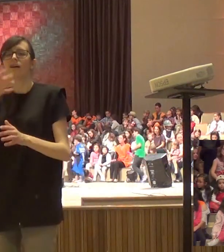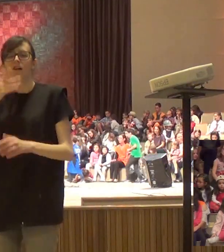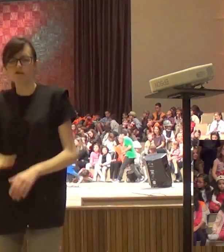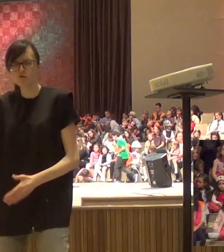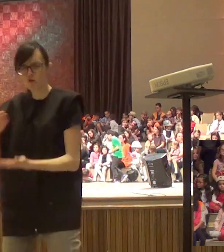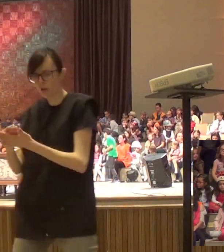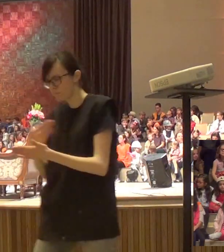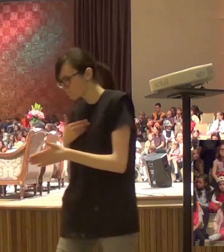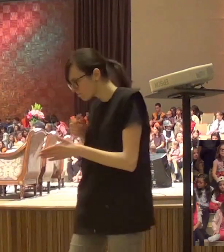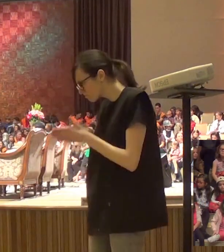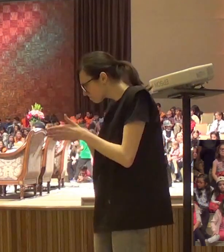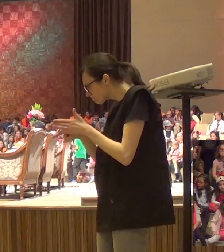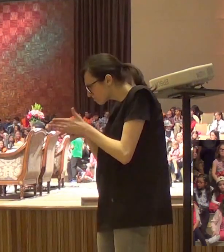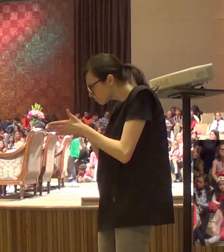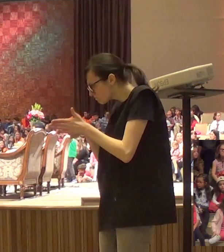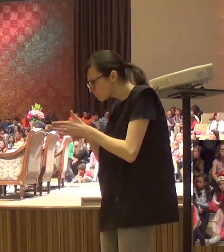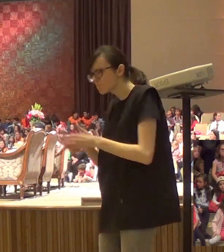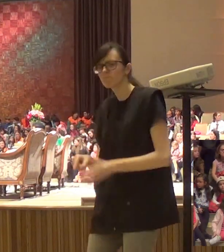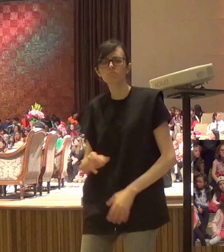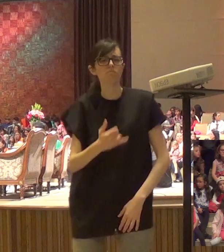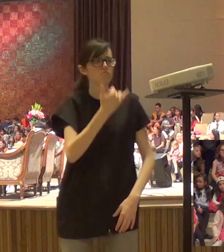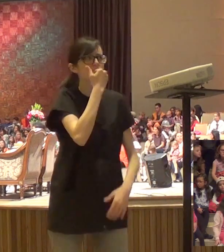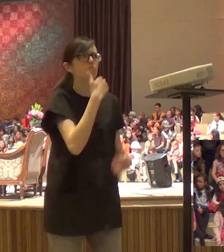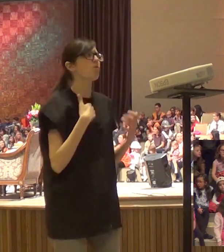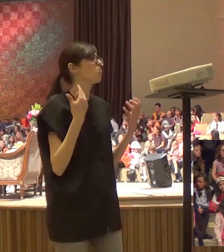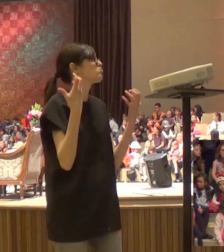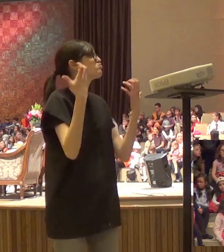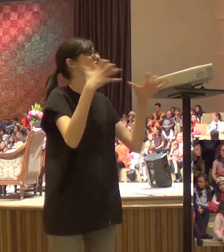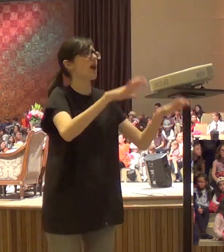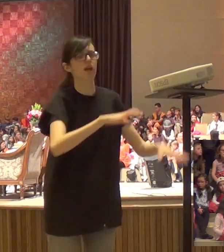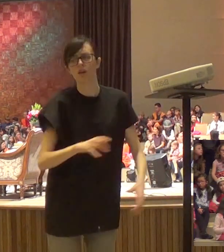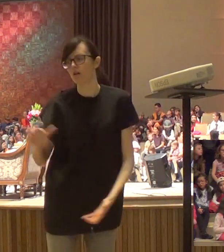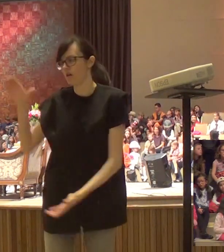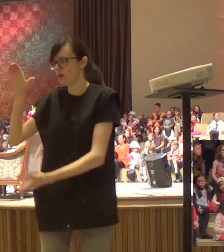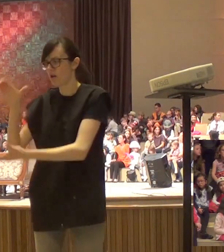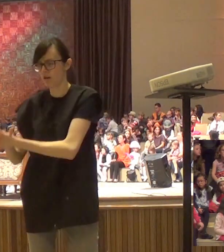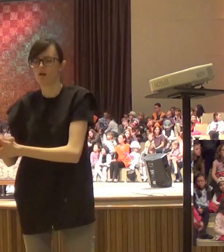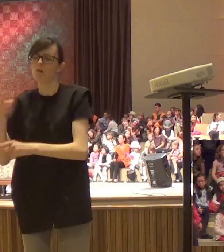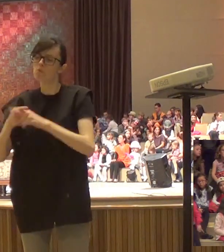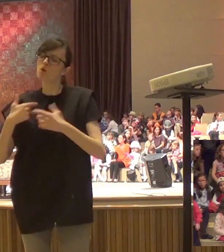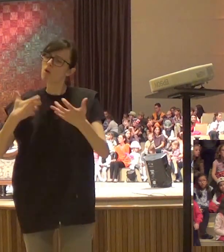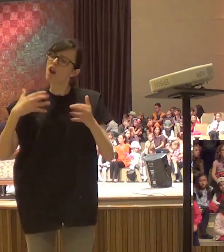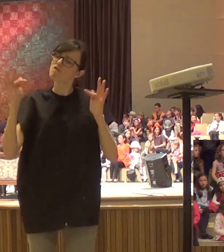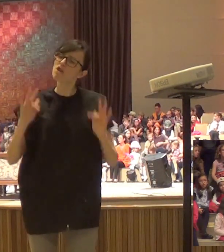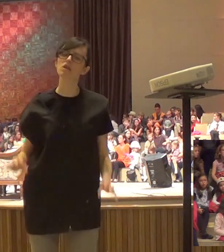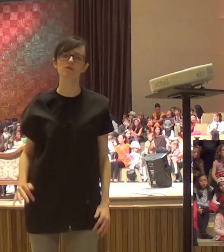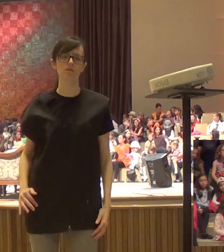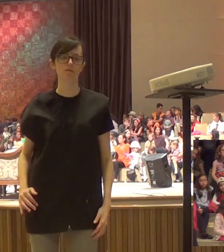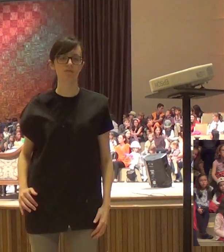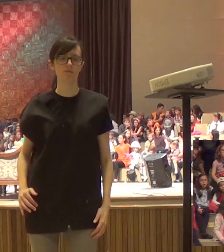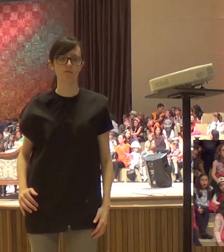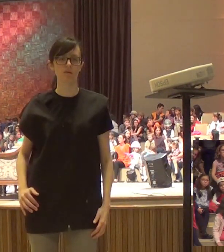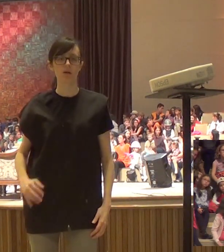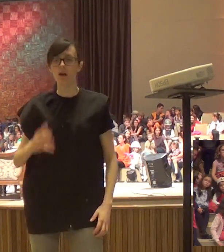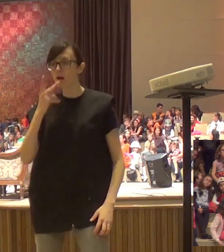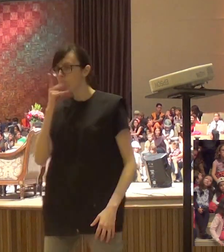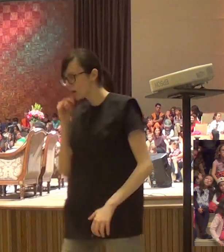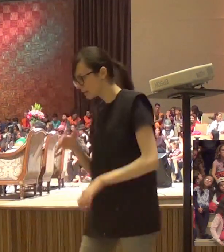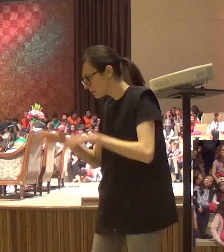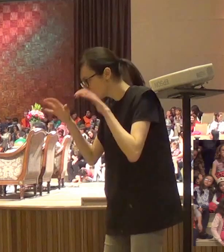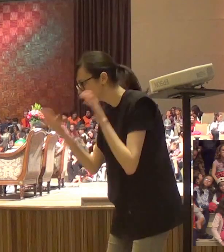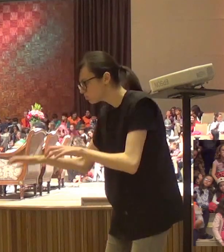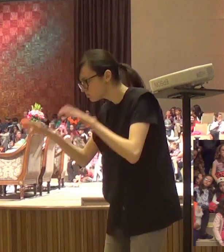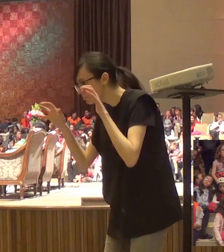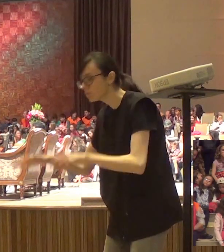secundário disseram para uma pesquisa que não irão ficar com seus maridos, se elas não estiverem felizes em seus